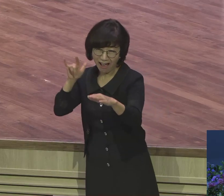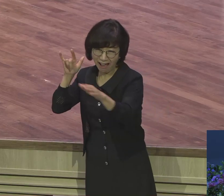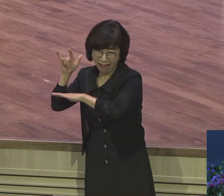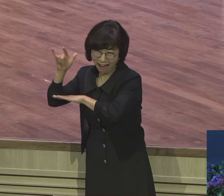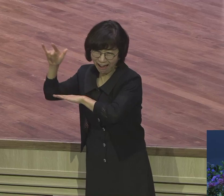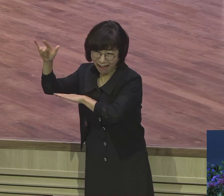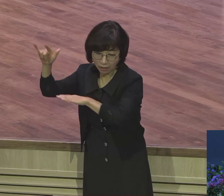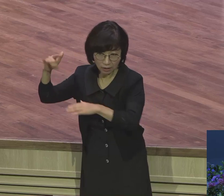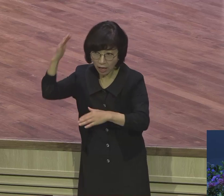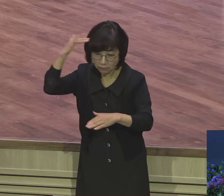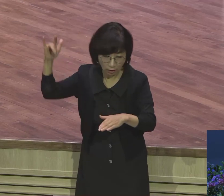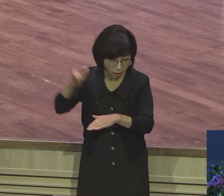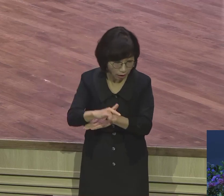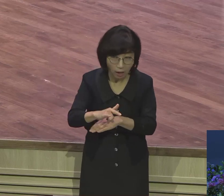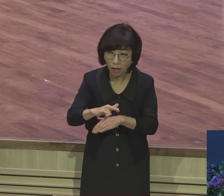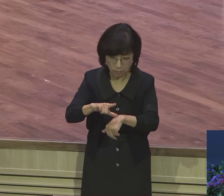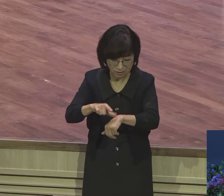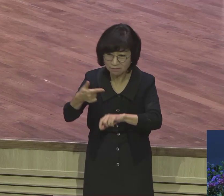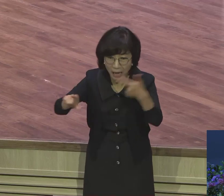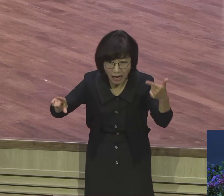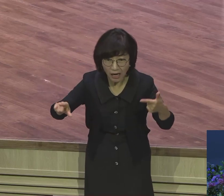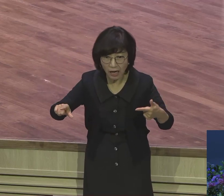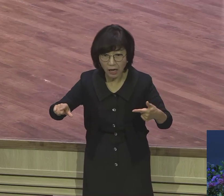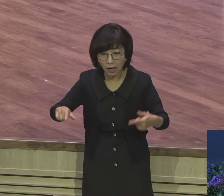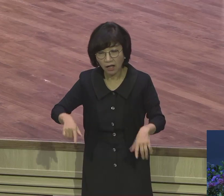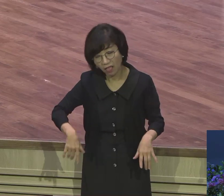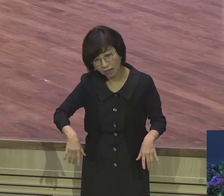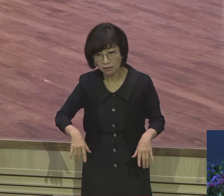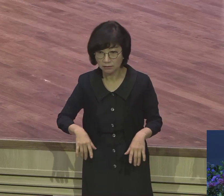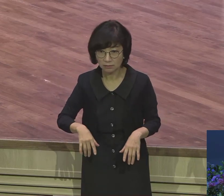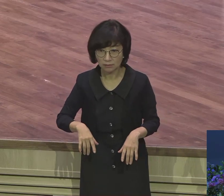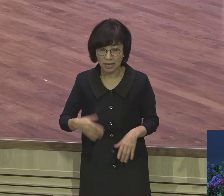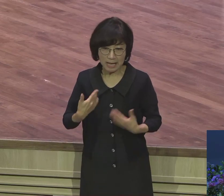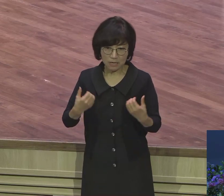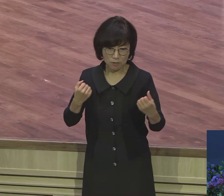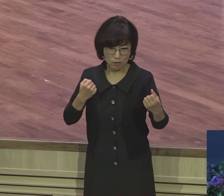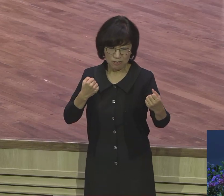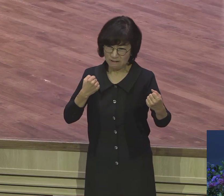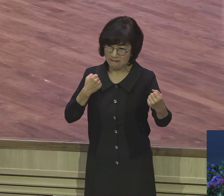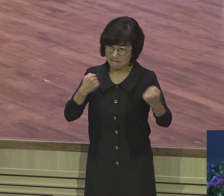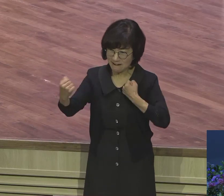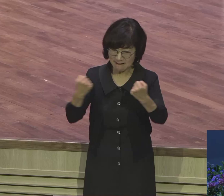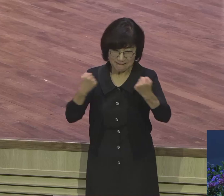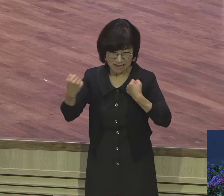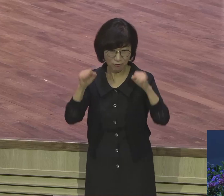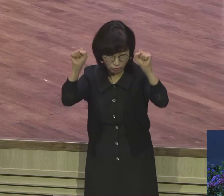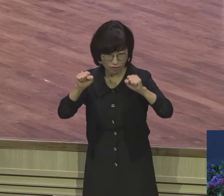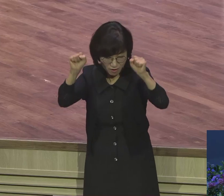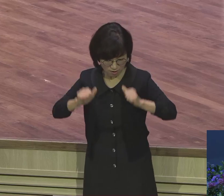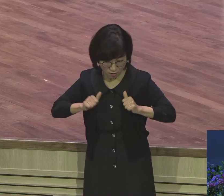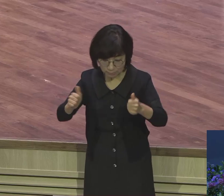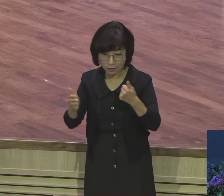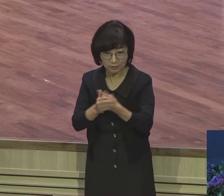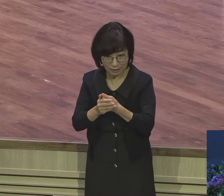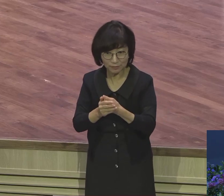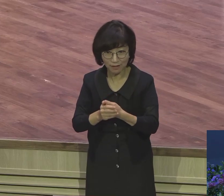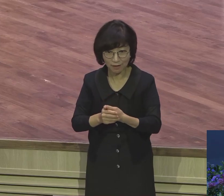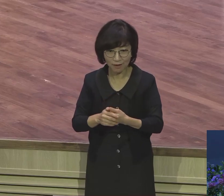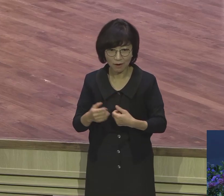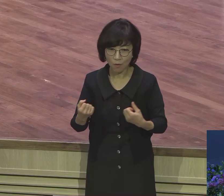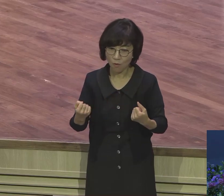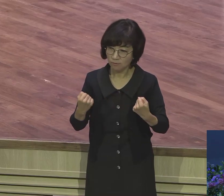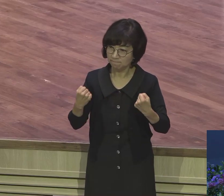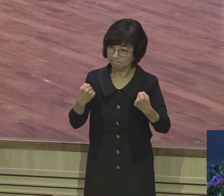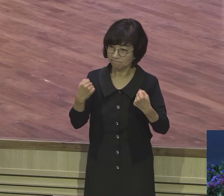그런데 누구하고도 싸움을 해본 적 아무도 없어요. 하나님은 은혜인데 그리고 마음으로도 죄인간